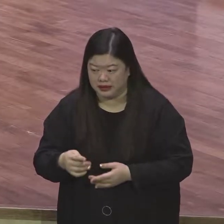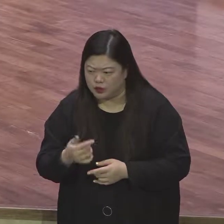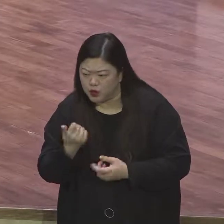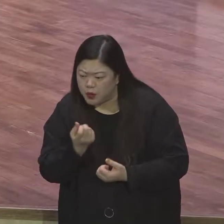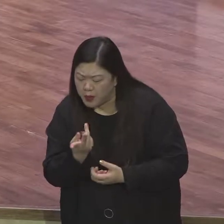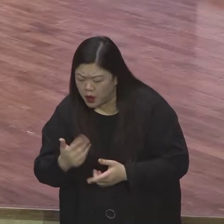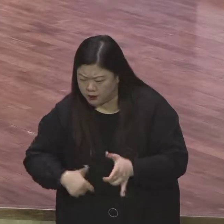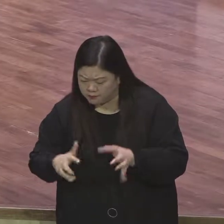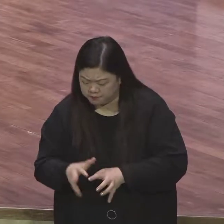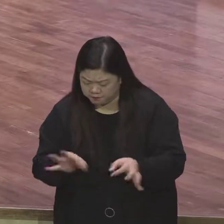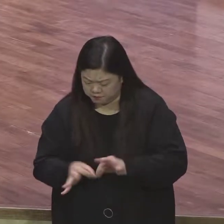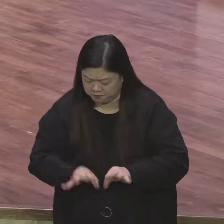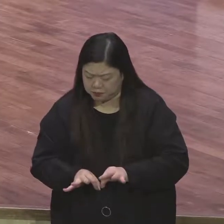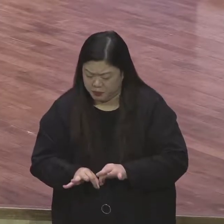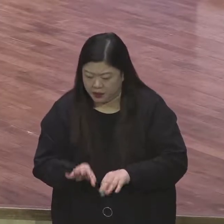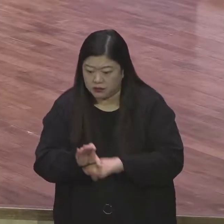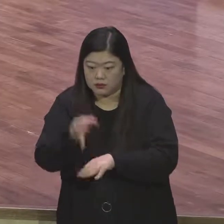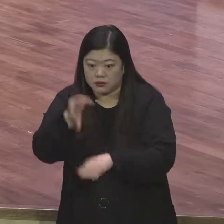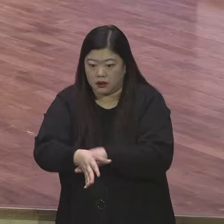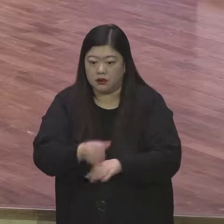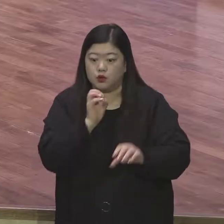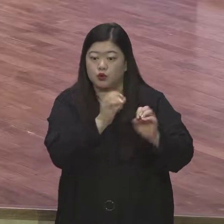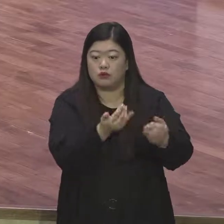현장을 보고.